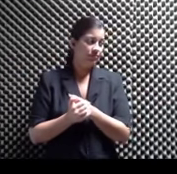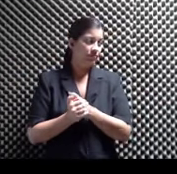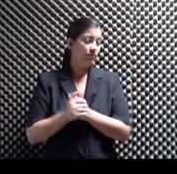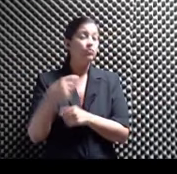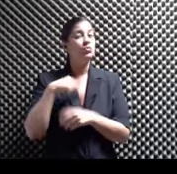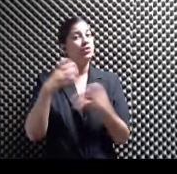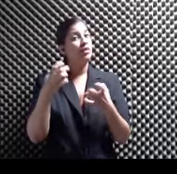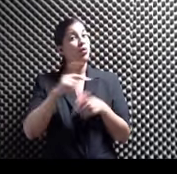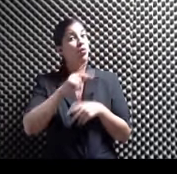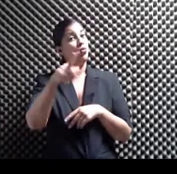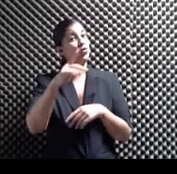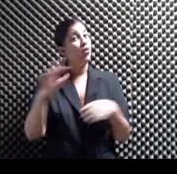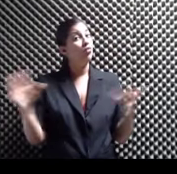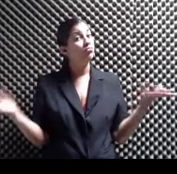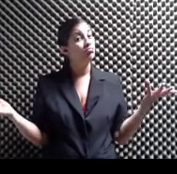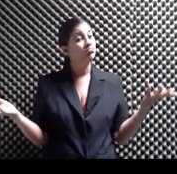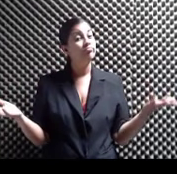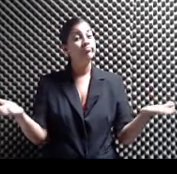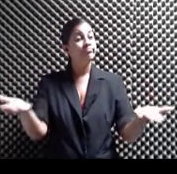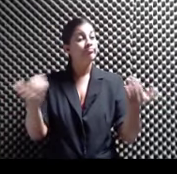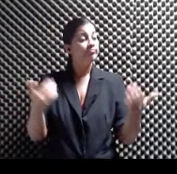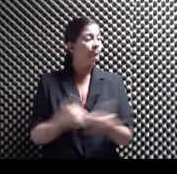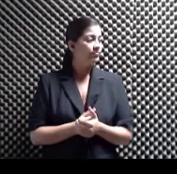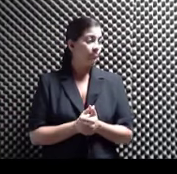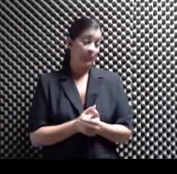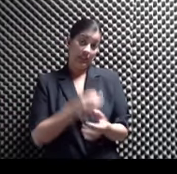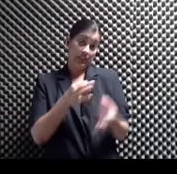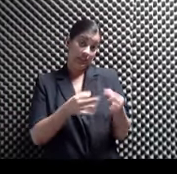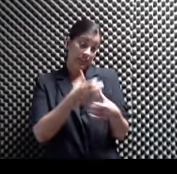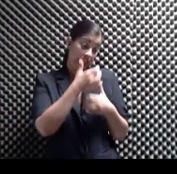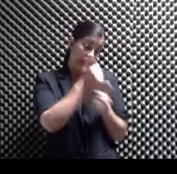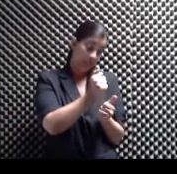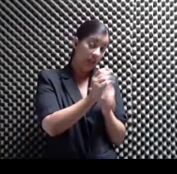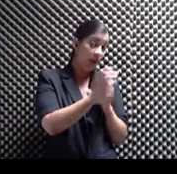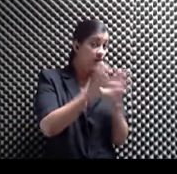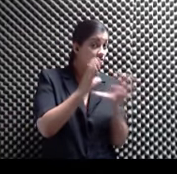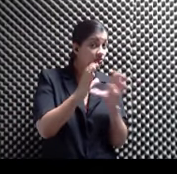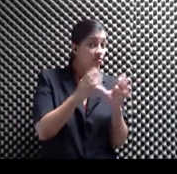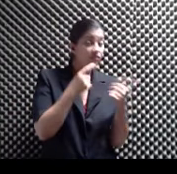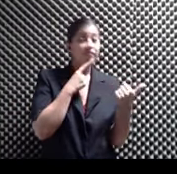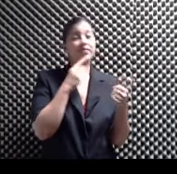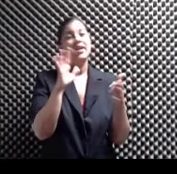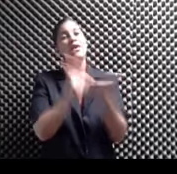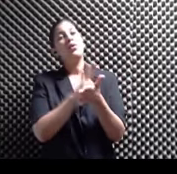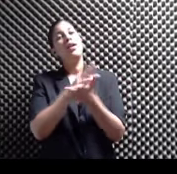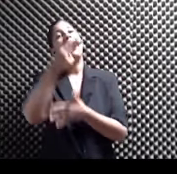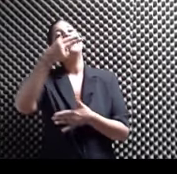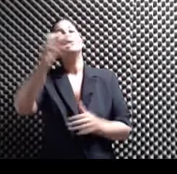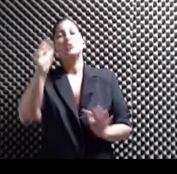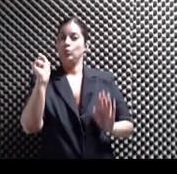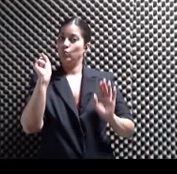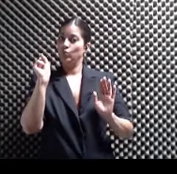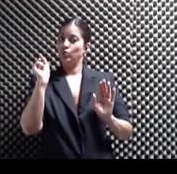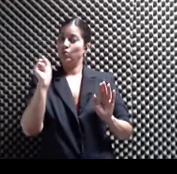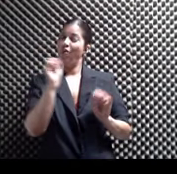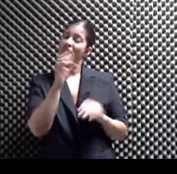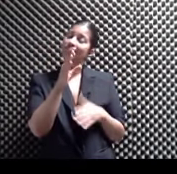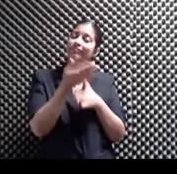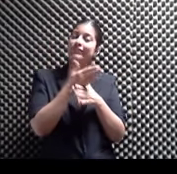se busca... Por si acaso alguien le interesa y quiere comunicarse con nosotros, que sea escuela superior,